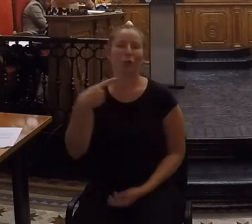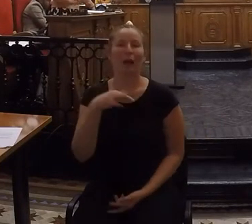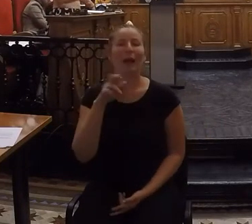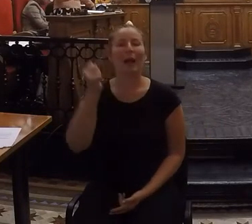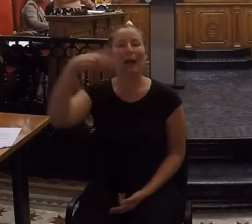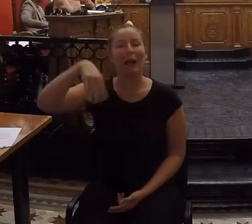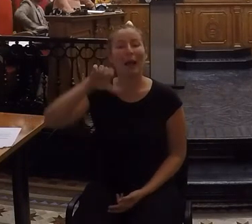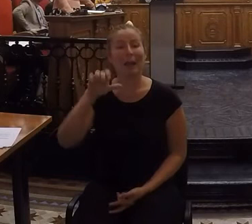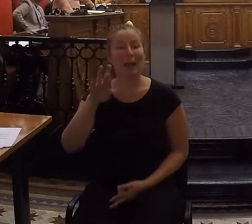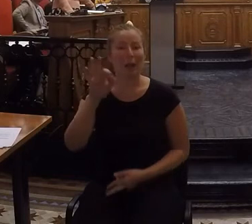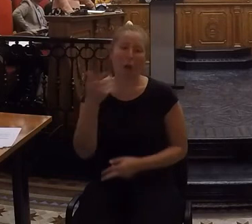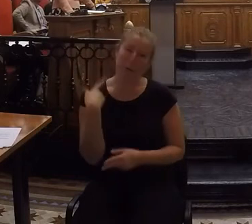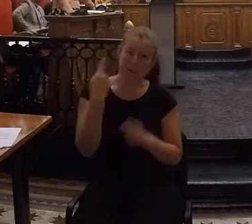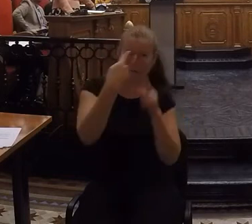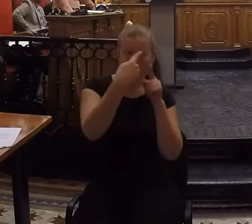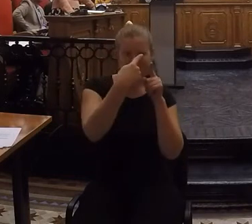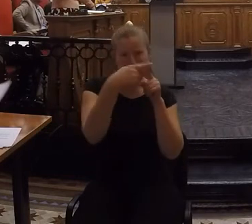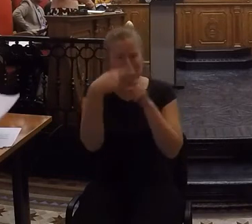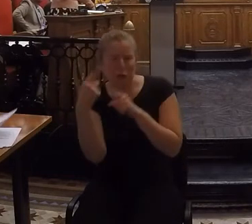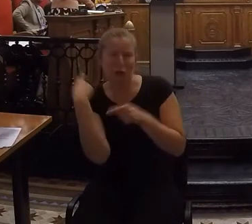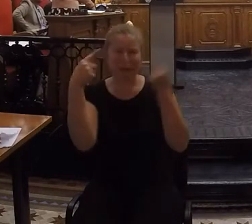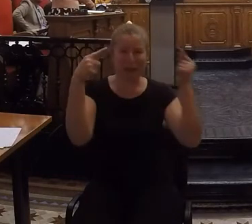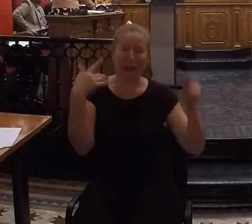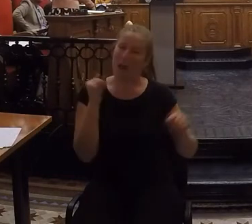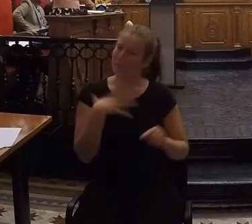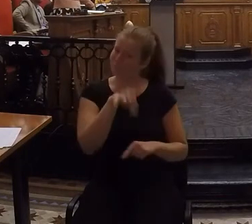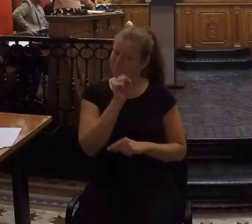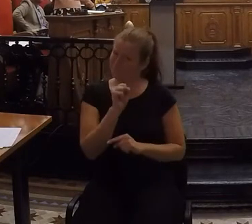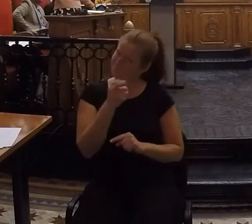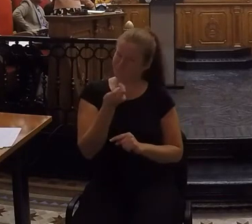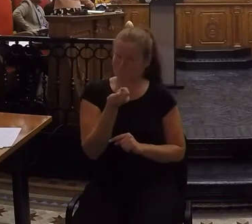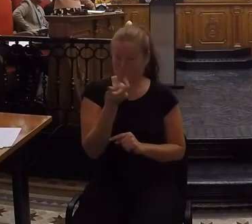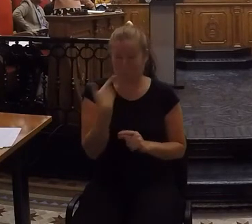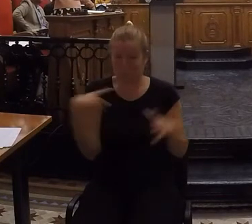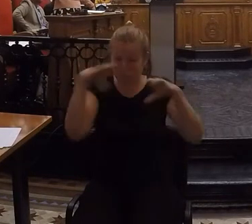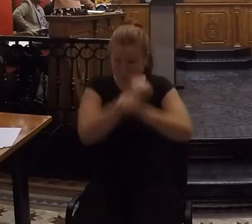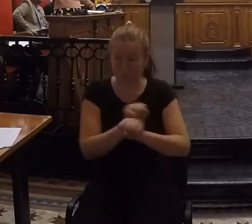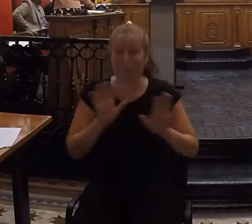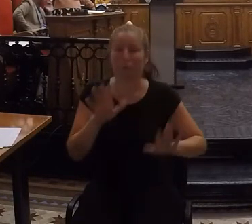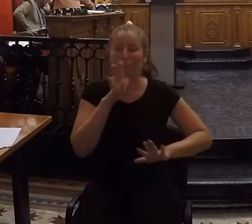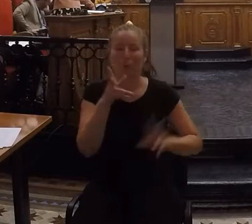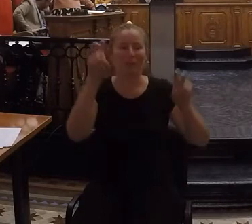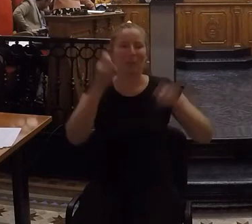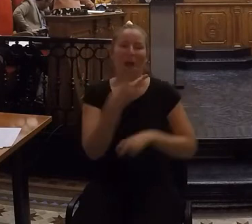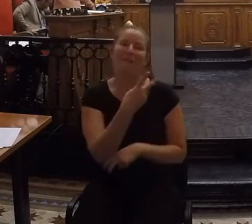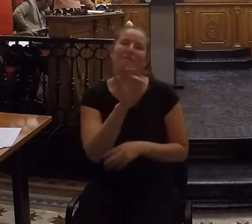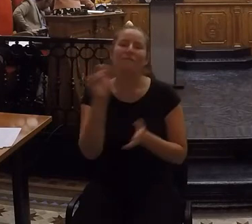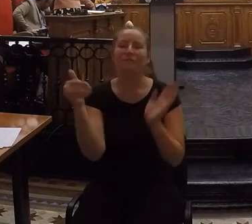son muy difíciles de entender. Mire, que usted hable que relaciones institucionales suben 20.000 euros.